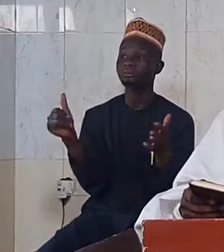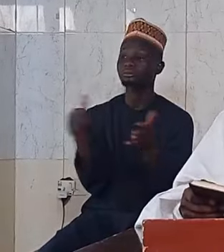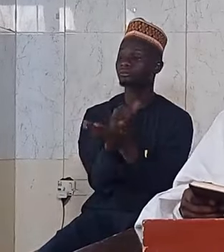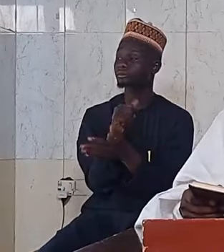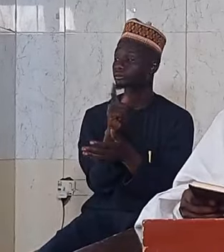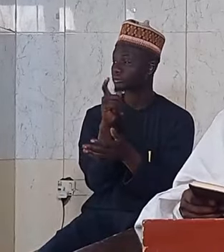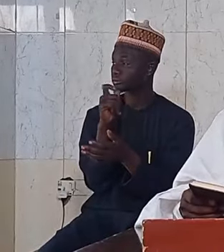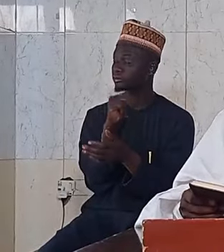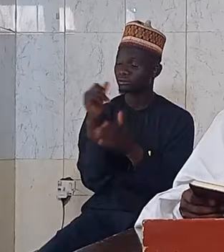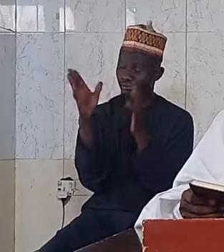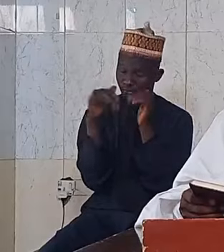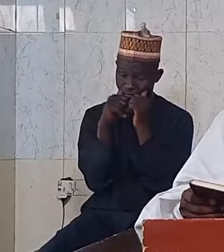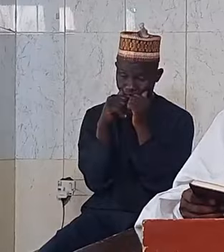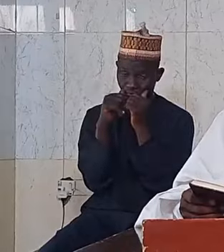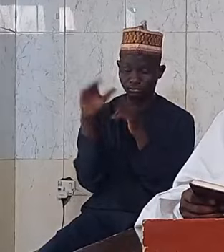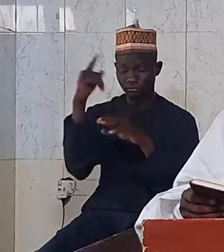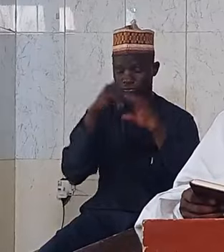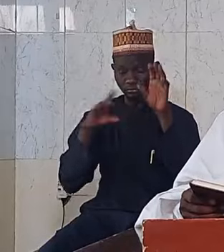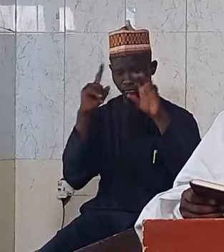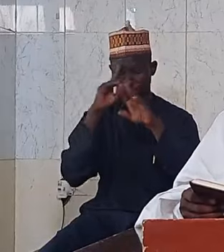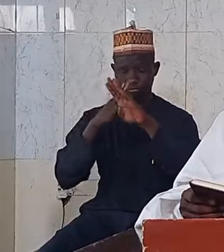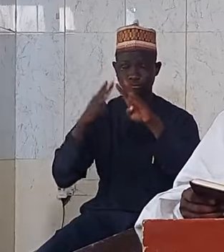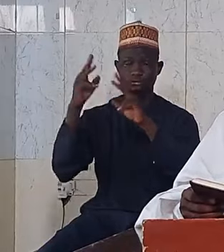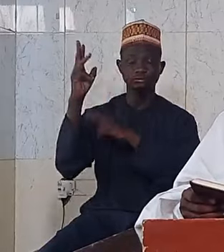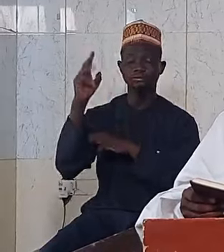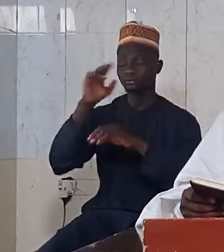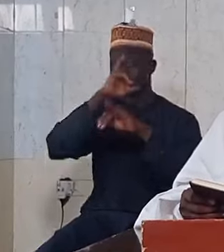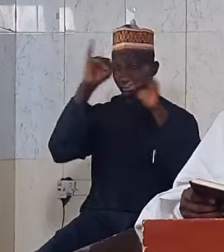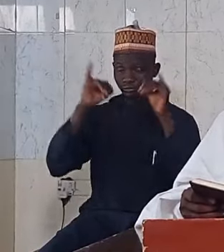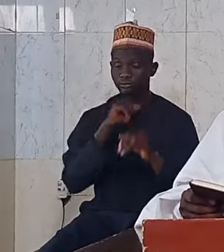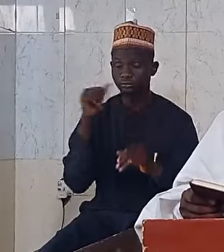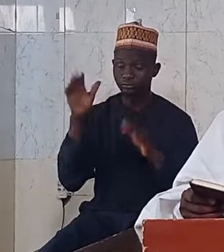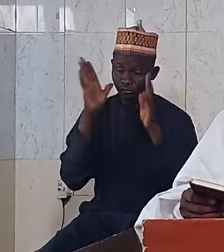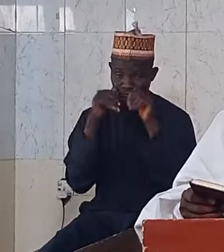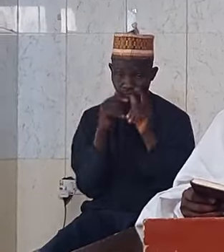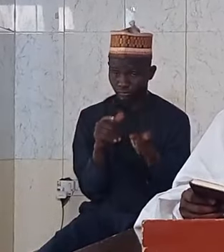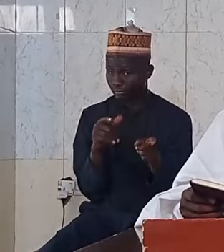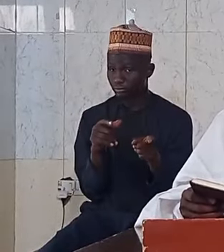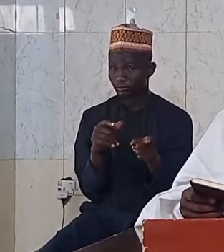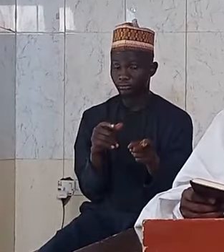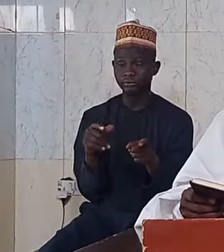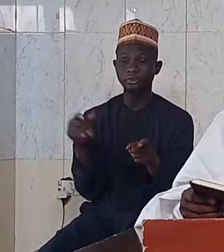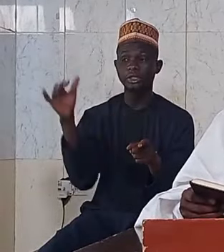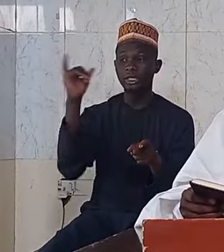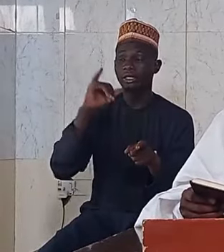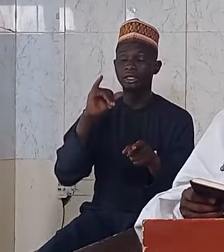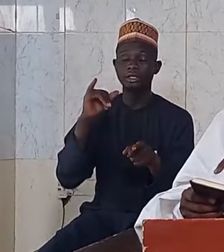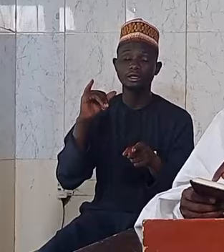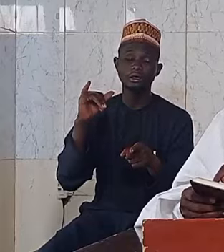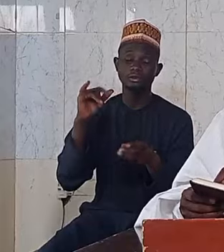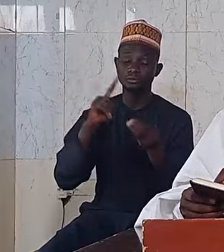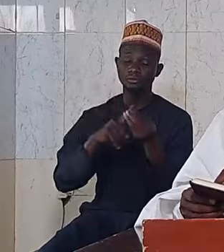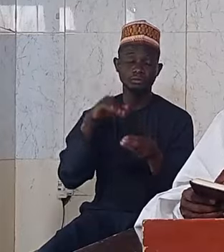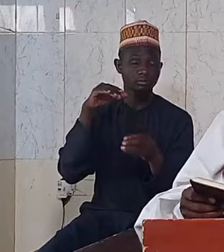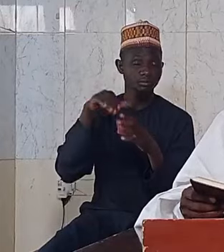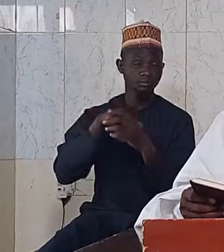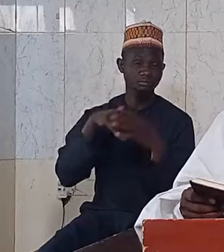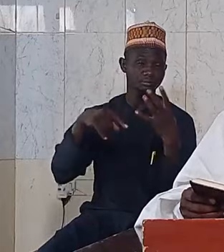masu yin yaki fi sabilit taguti wato kafirai shi ma wannan yana daga